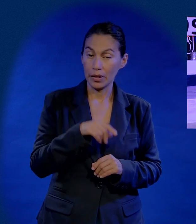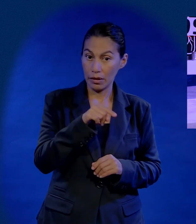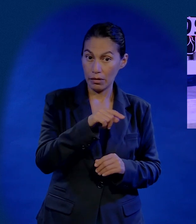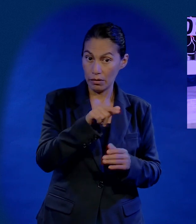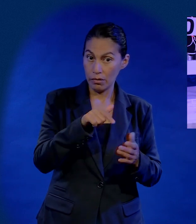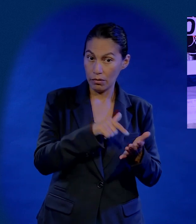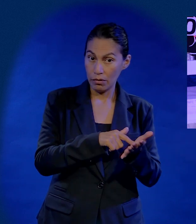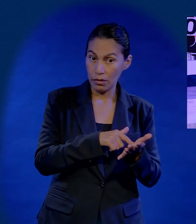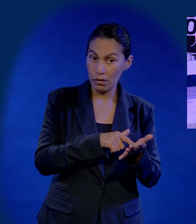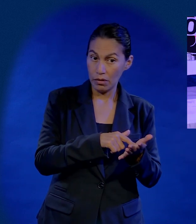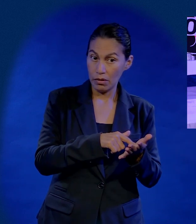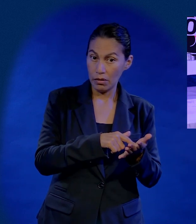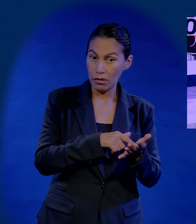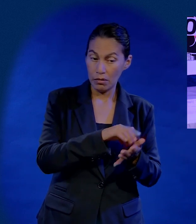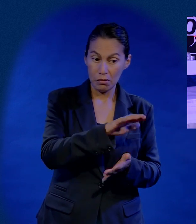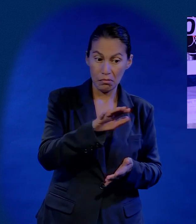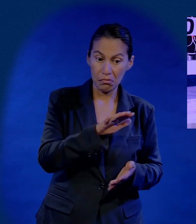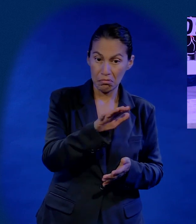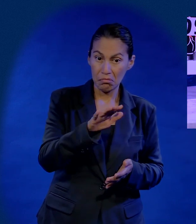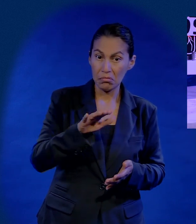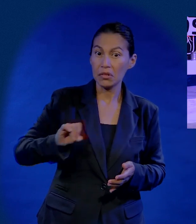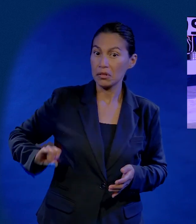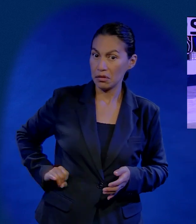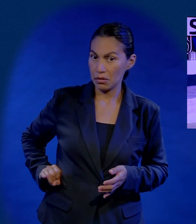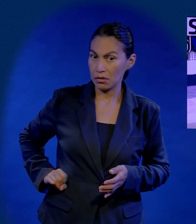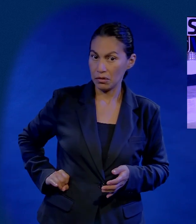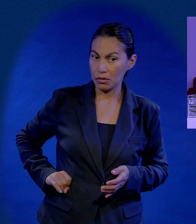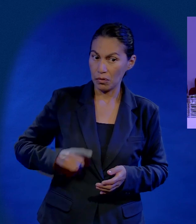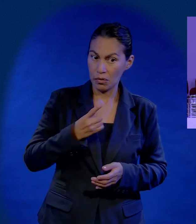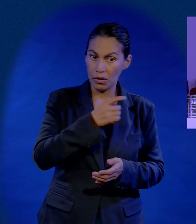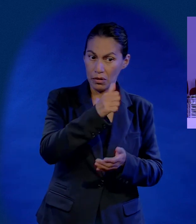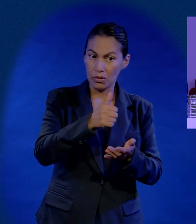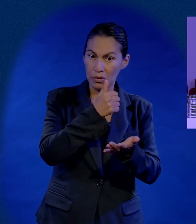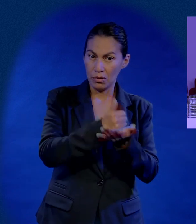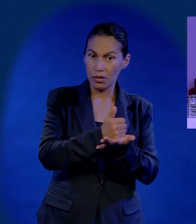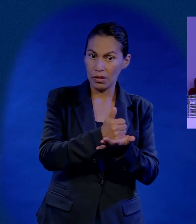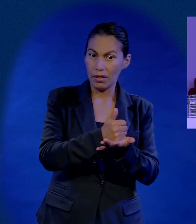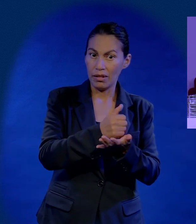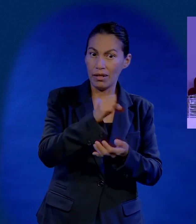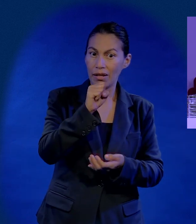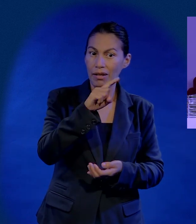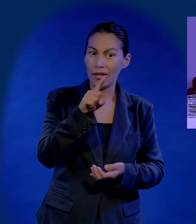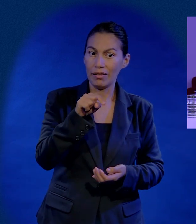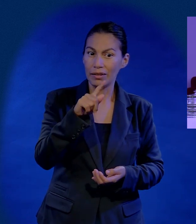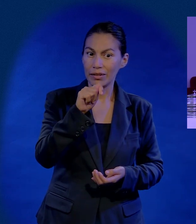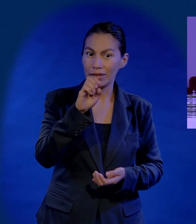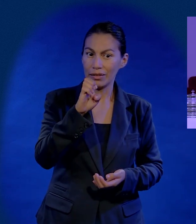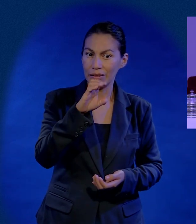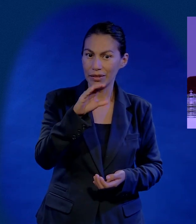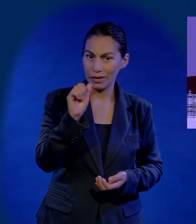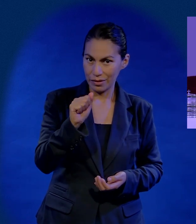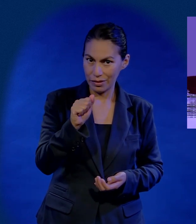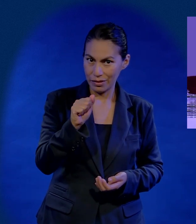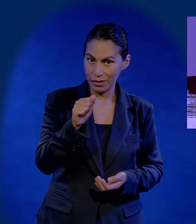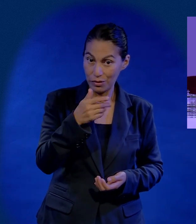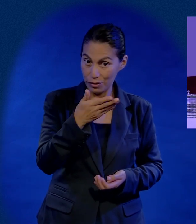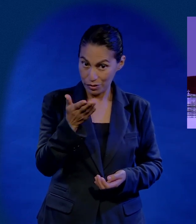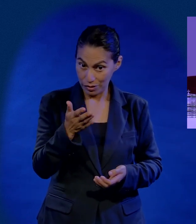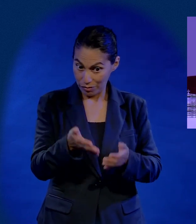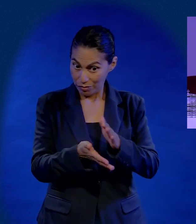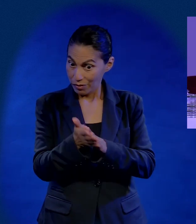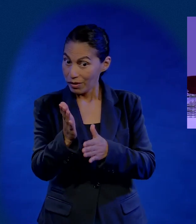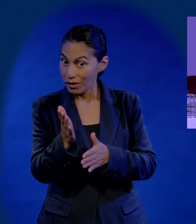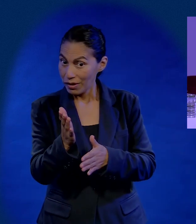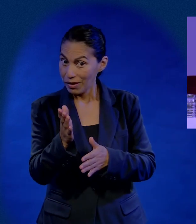de Ecatepec hay algunas de esas colonias muy interesantes. Una de ellas se llama Ciudad Azteca. Si un día usted va por Ciudad